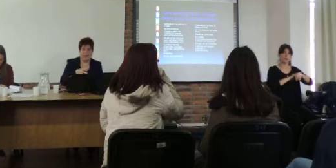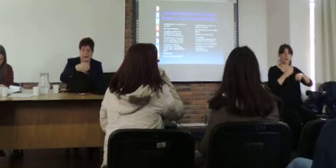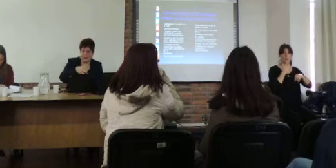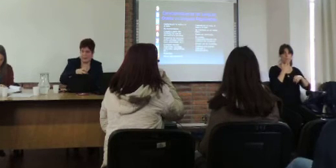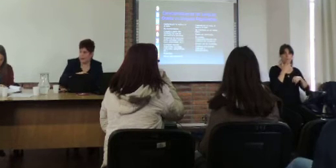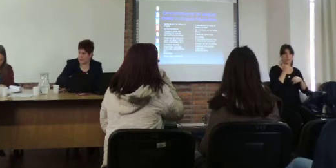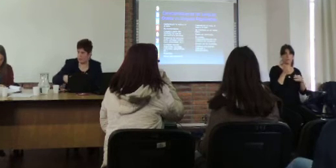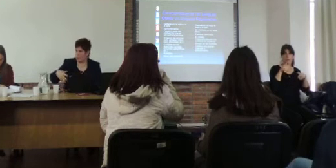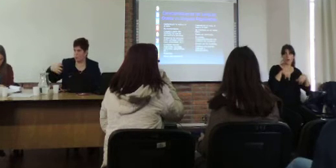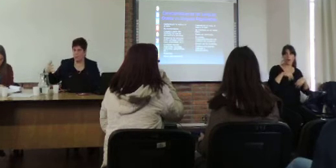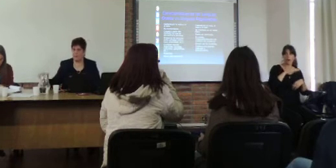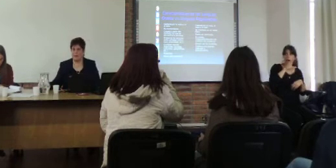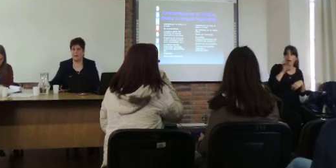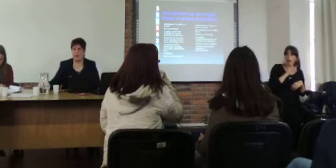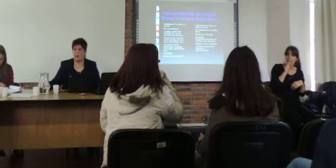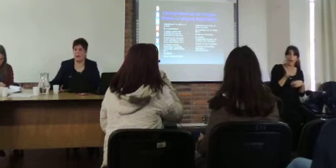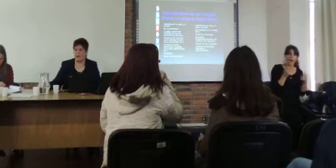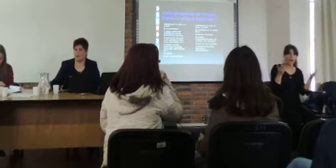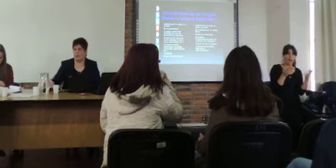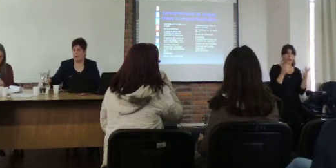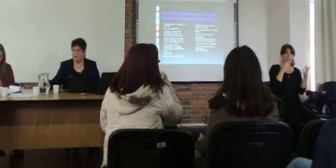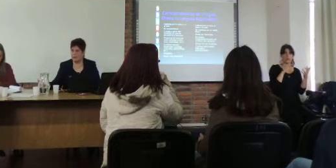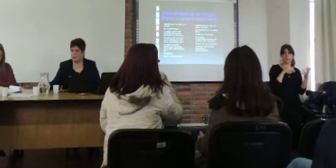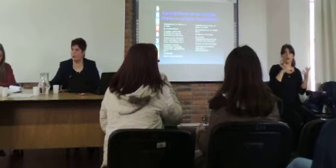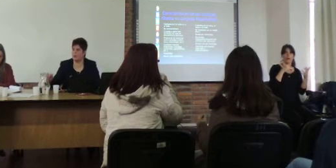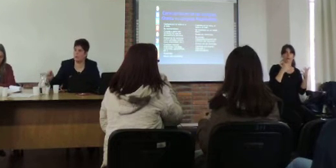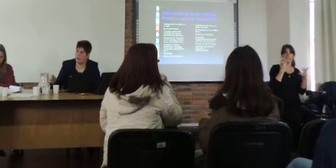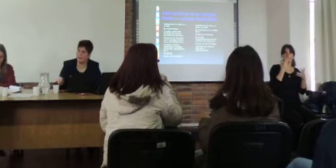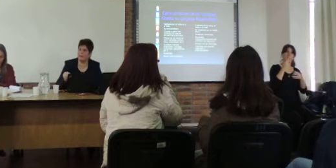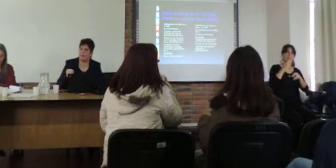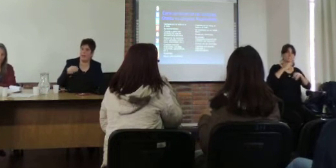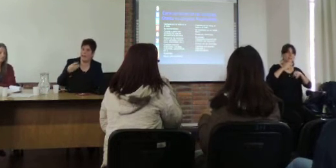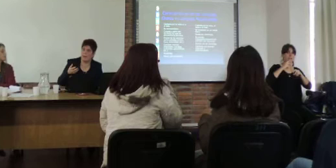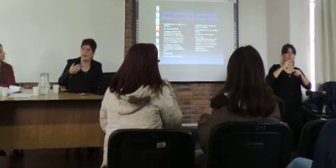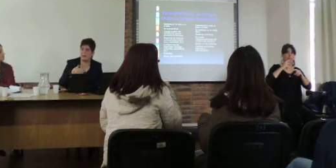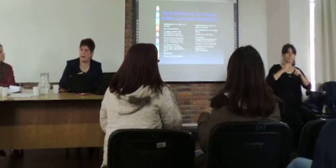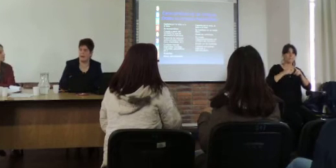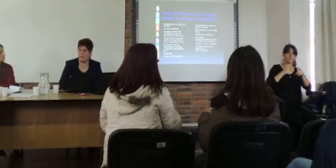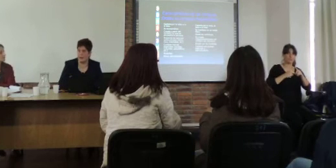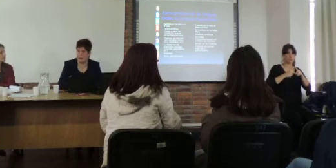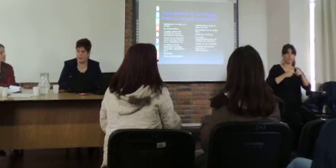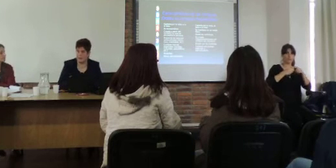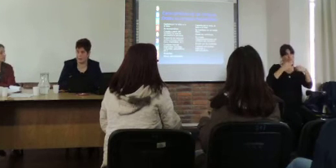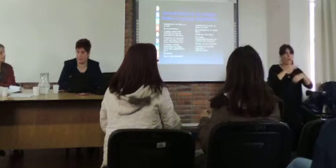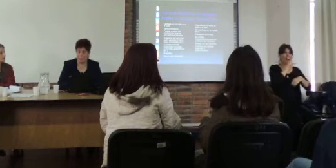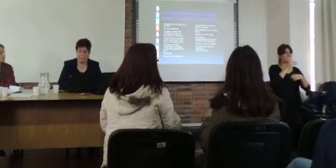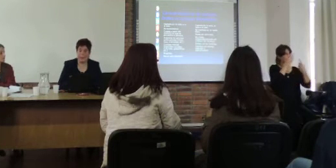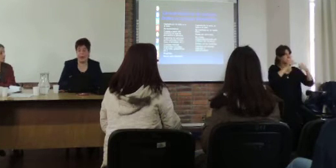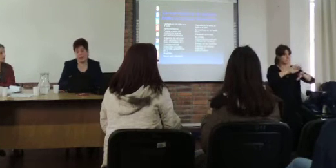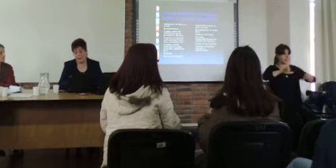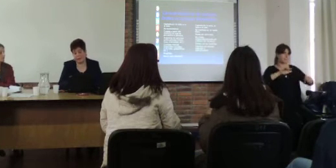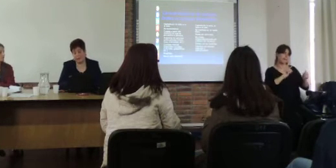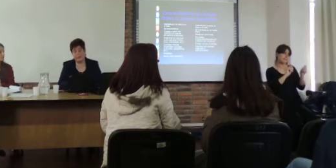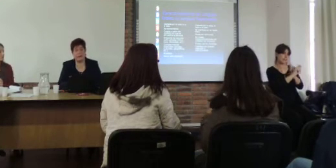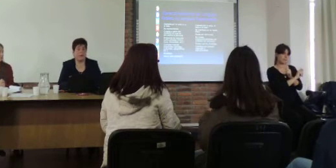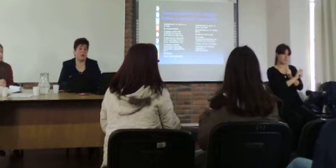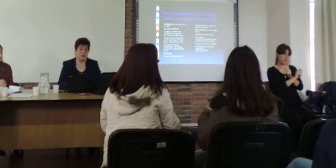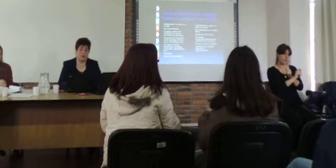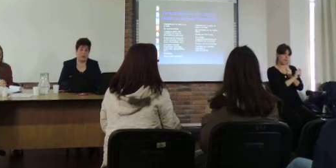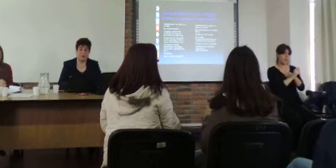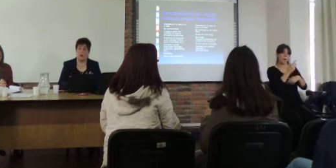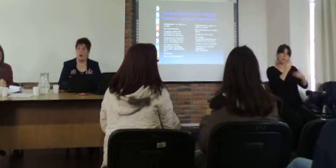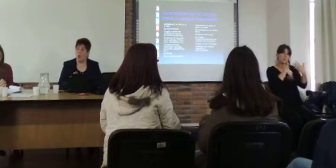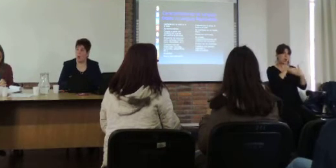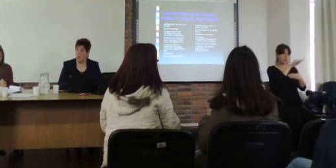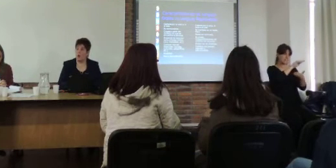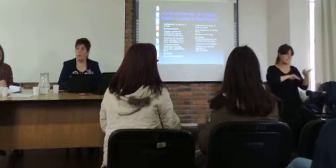ustedes esta charla se diera lugar dentro de 20 minutos, seguramente mi habla sería diferente. ¿Sí? En la parte registrable no